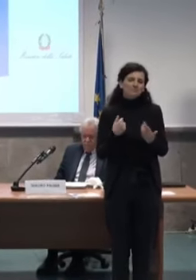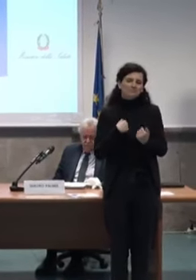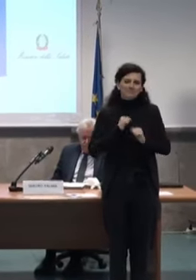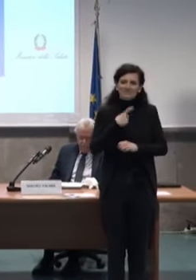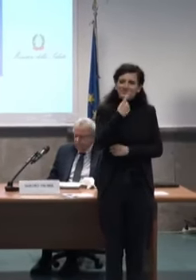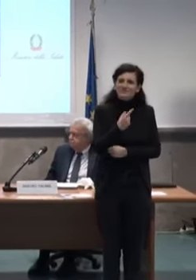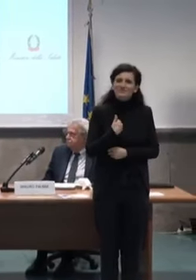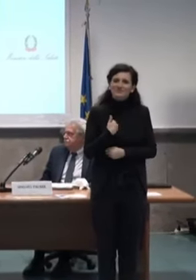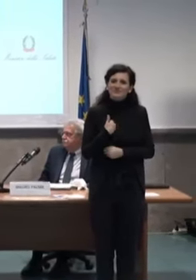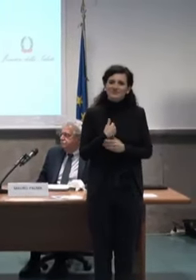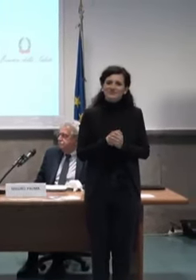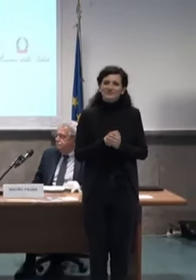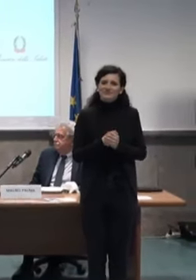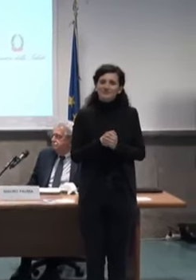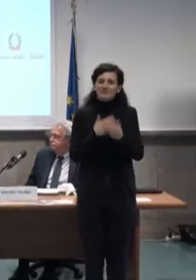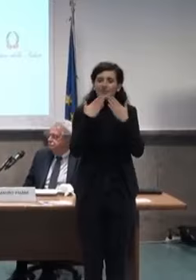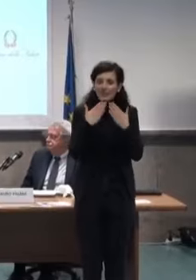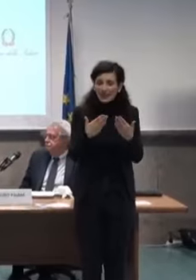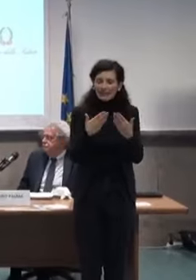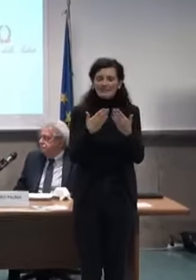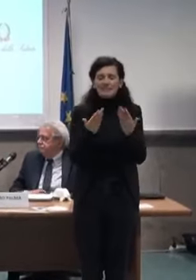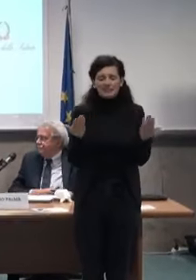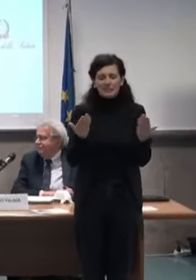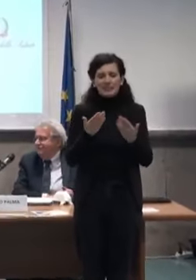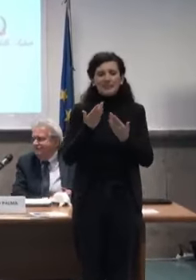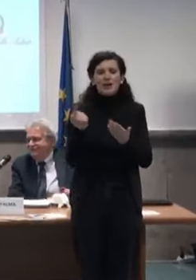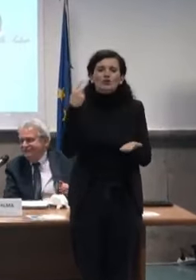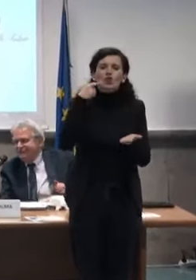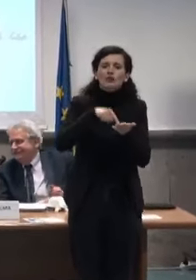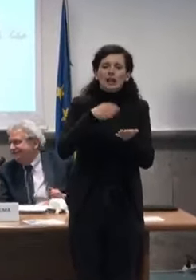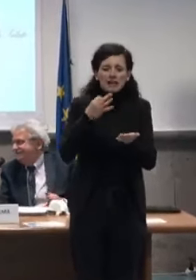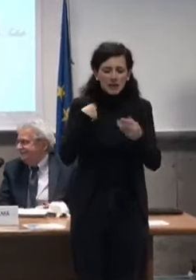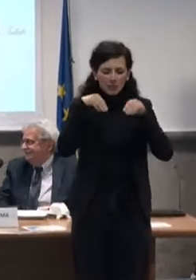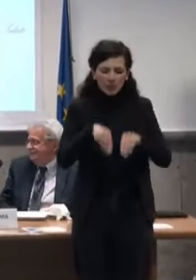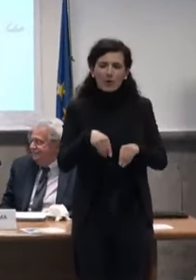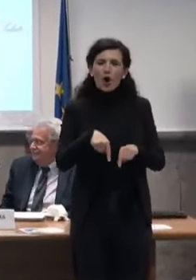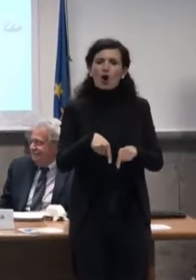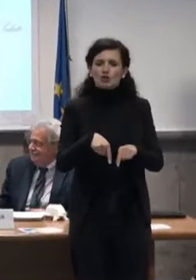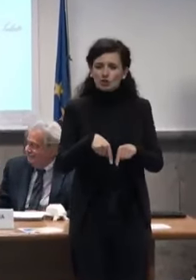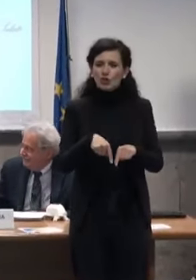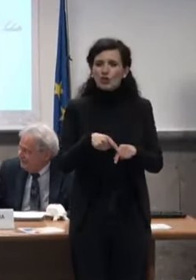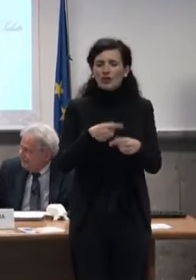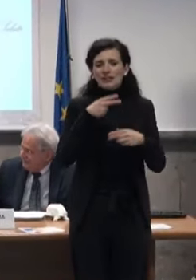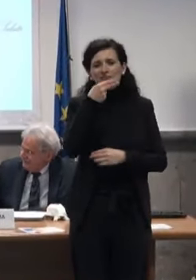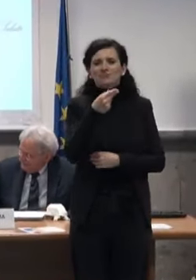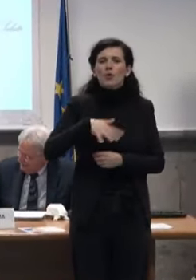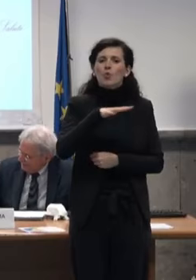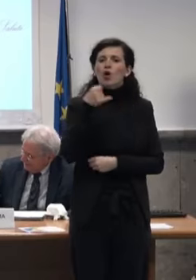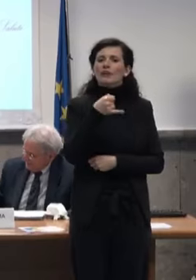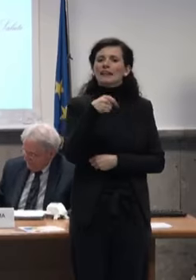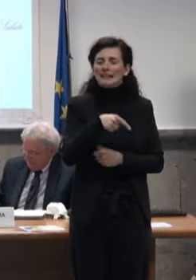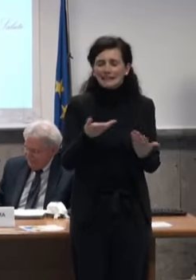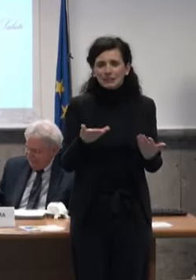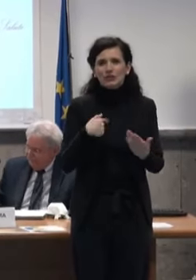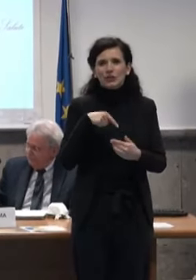grazie si torna sempre sul luogo del delitto essendo ancora un dipendente di questo istituto anche se fuori ruolo